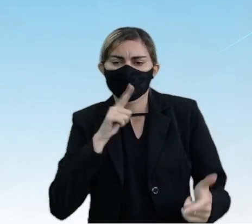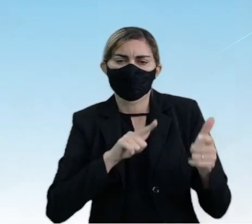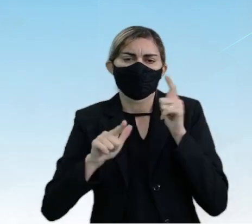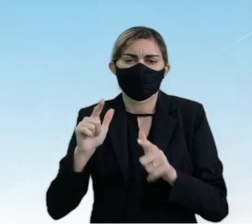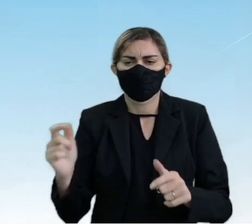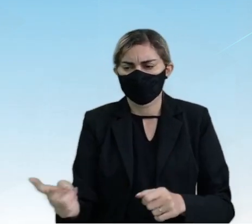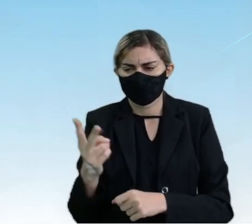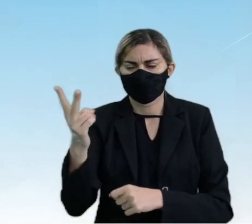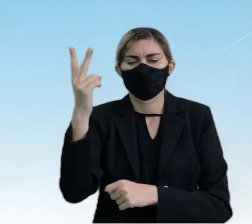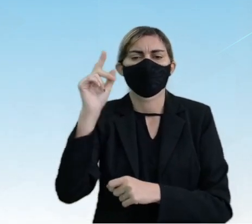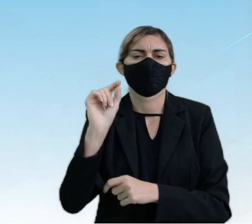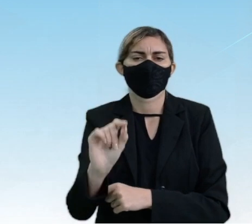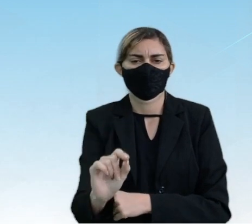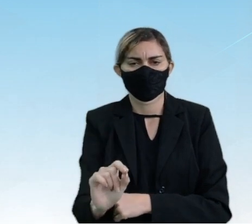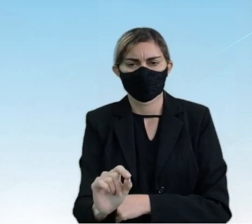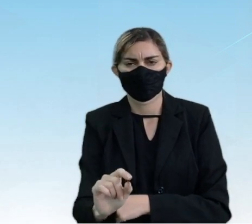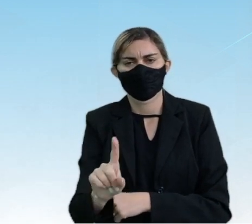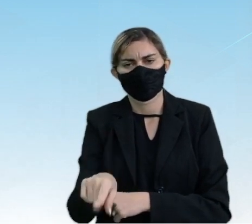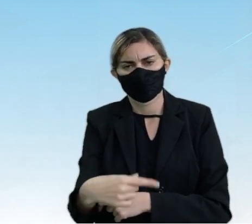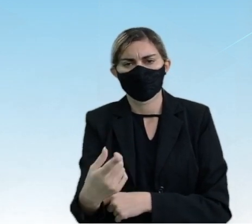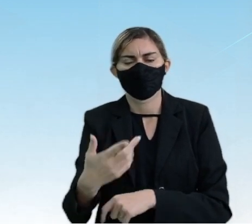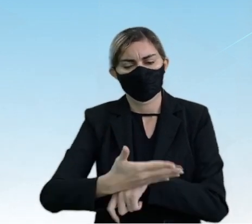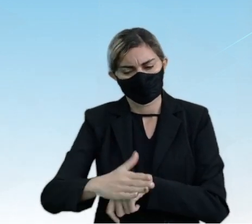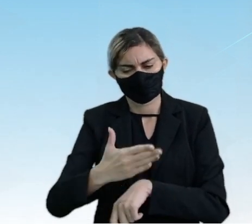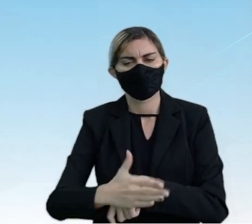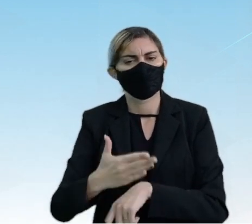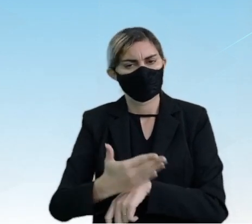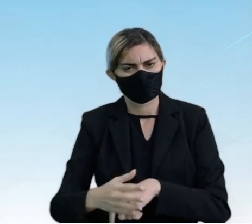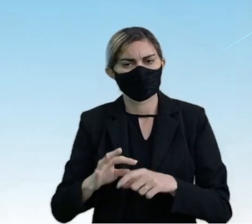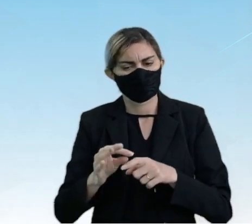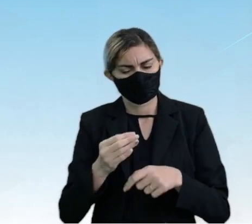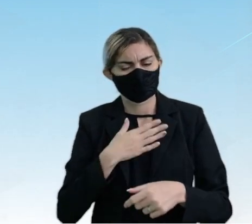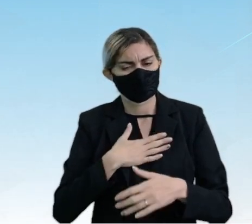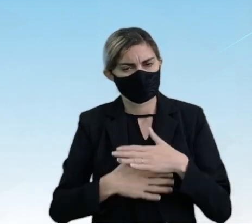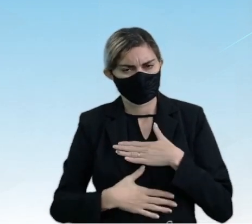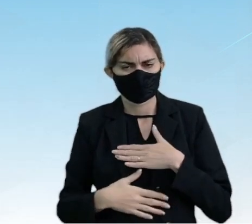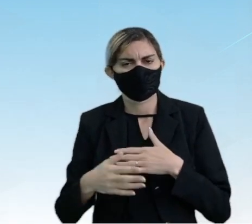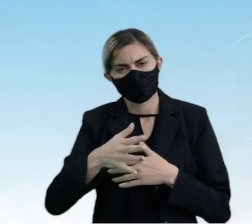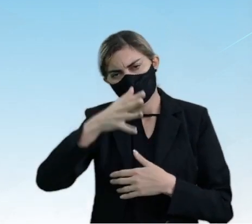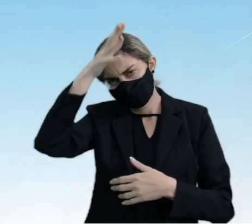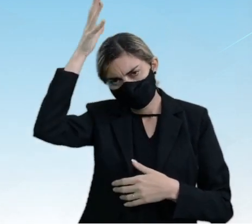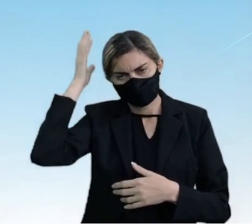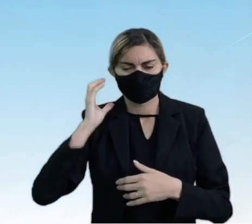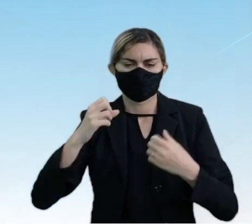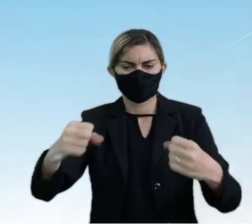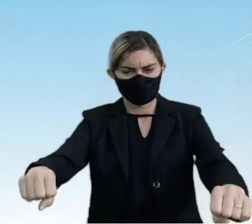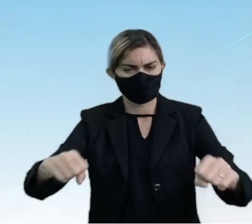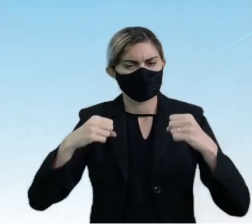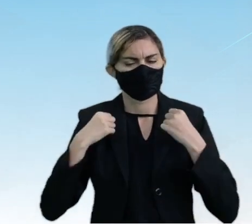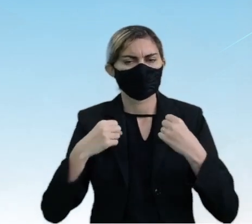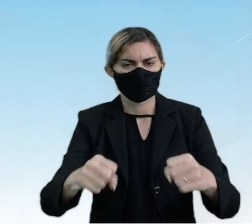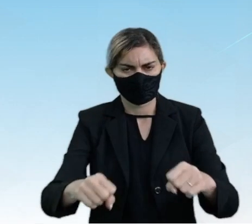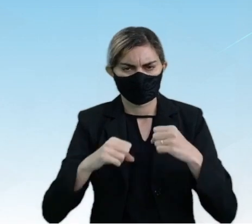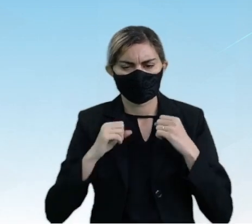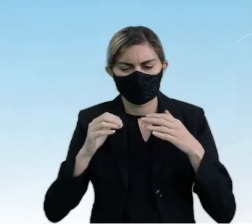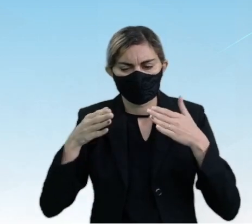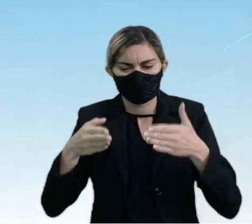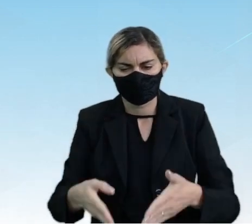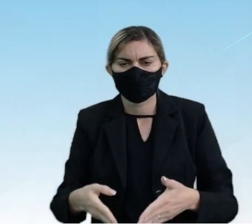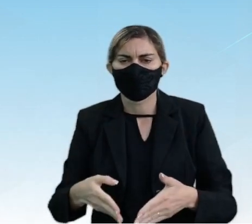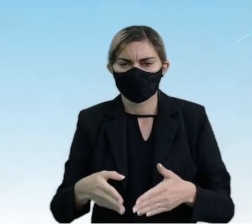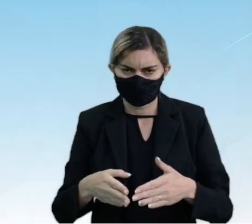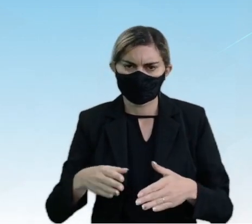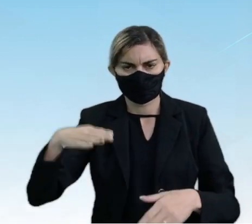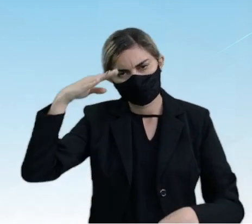uma valorização de prática de exercício físico para o romano. Era destinado exclusivamente para os